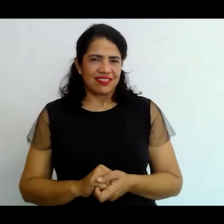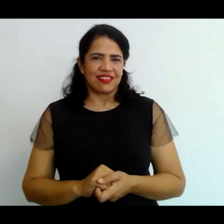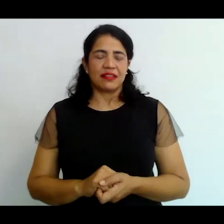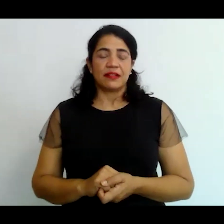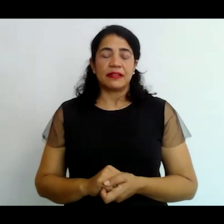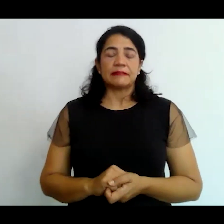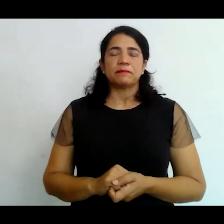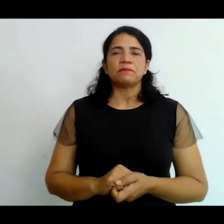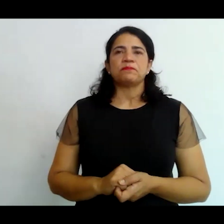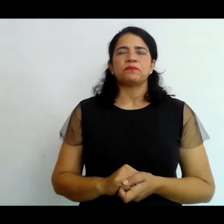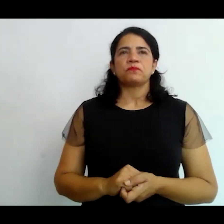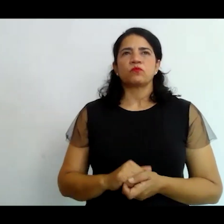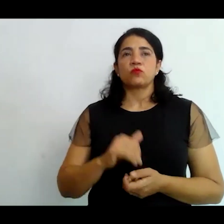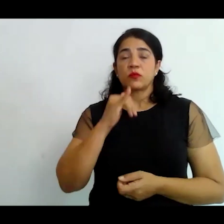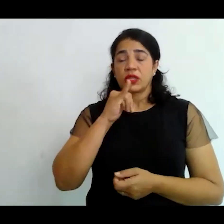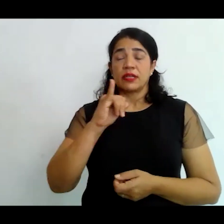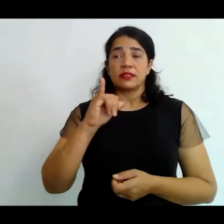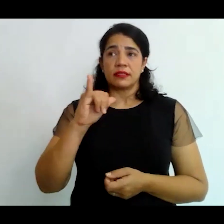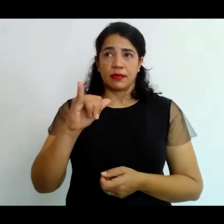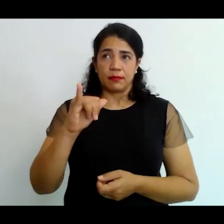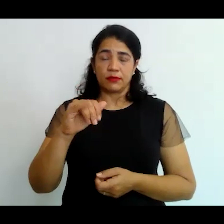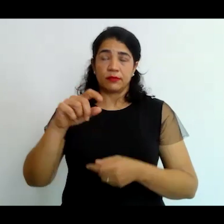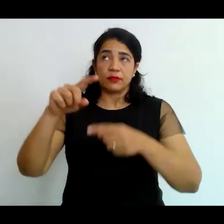um plano no espaço